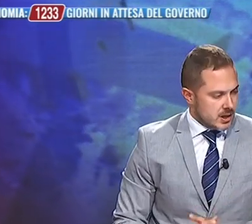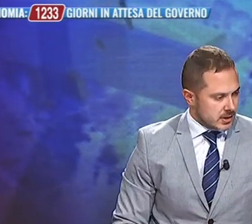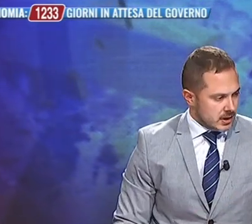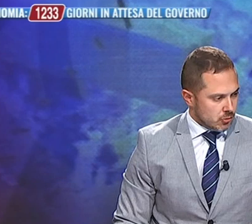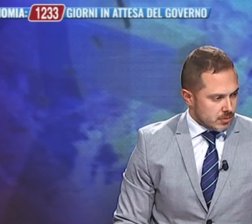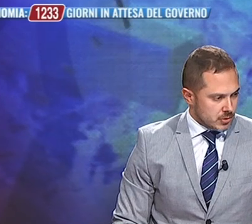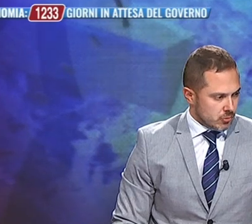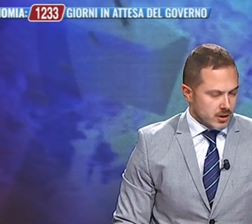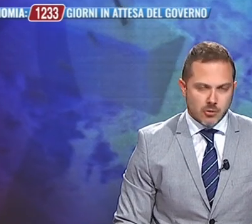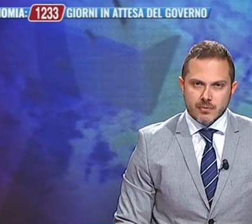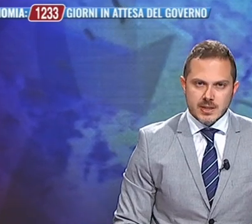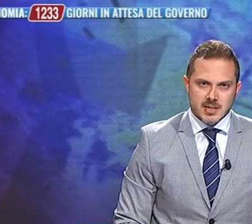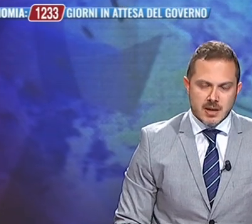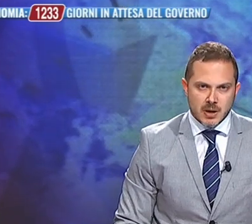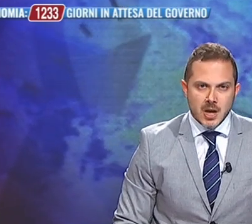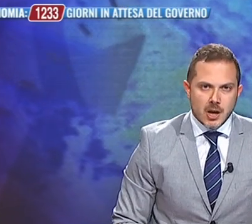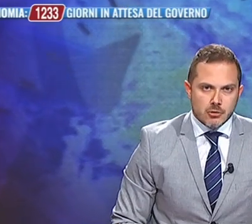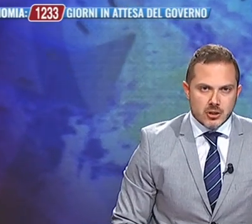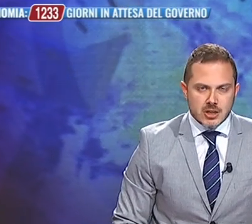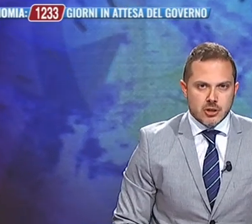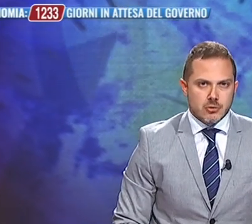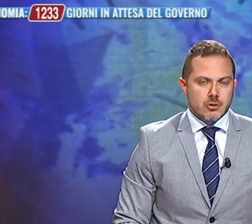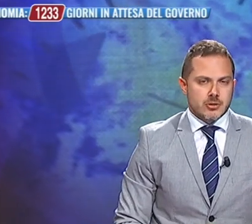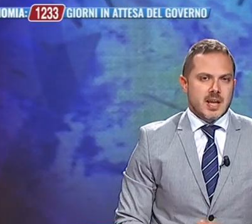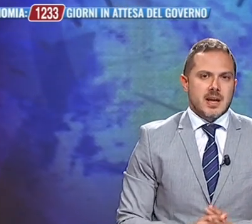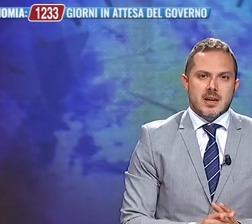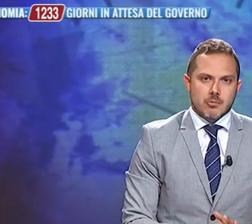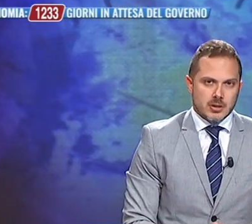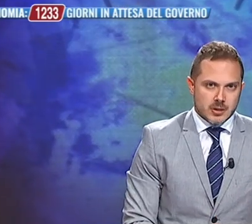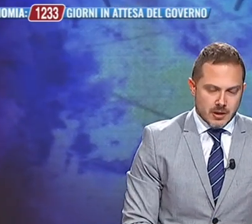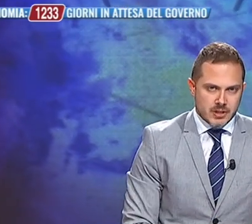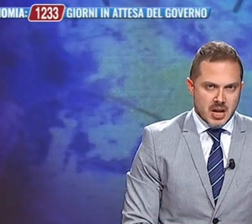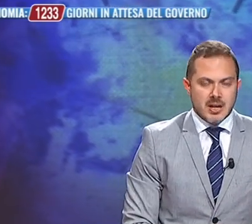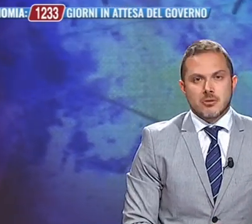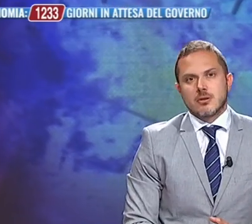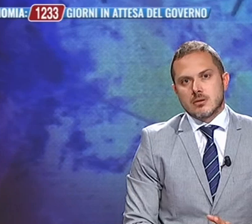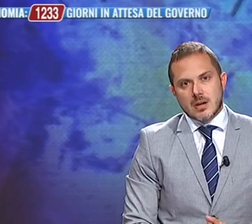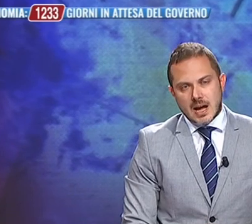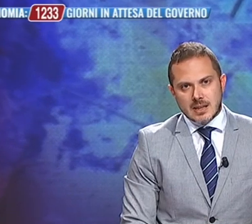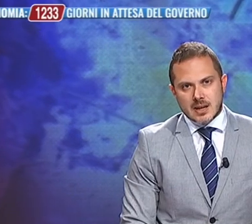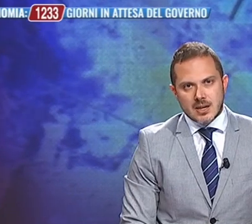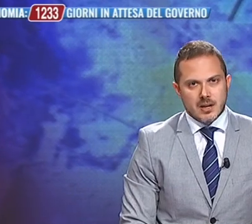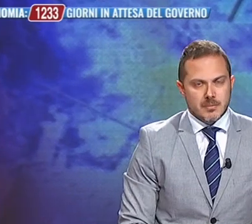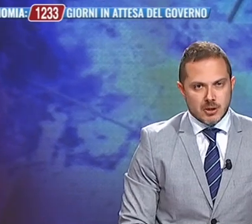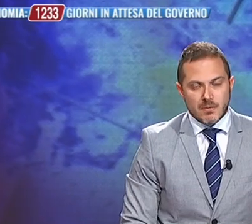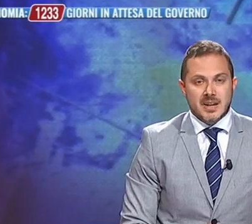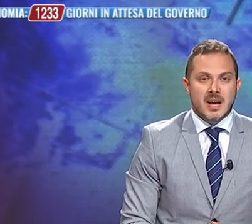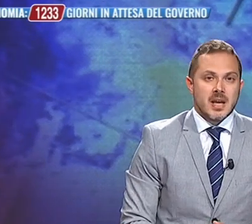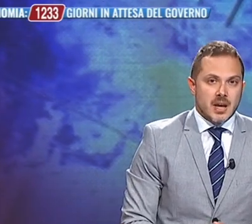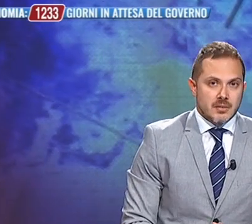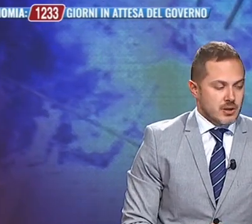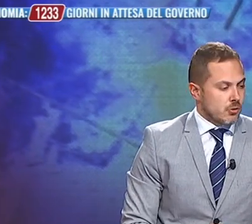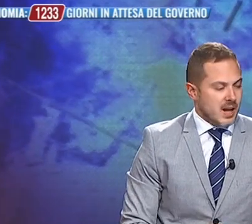aveva detto in apertura della conferenza stampa lo stesso Zaia, quindi Trevigiano, Alta